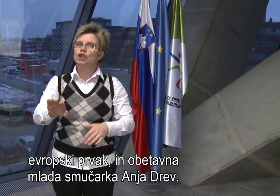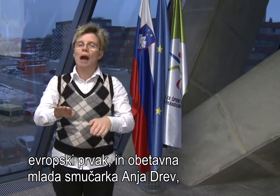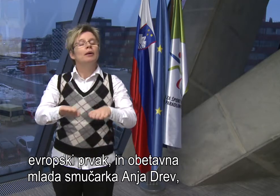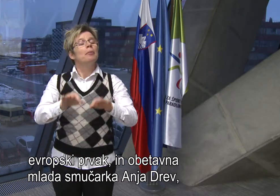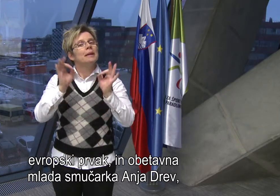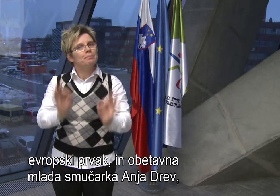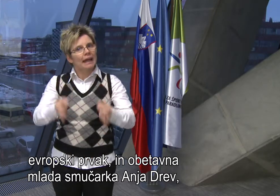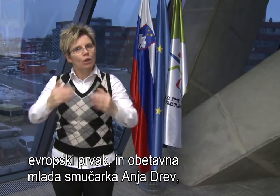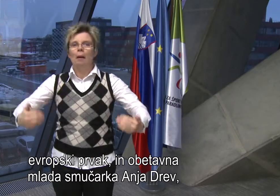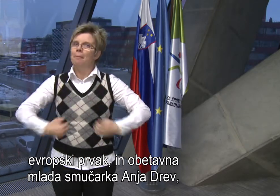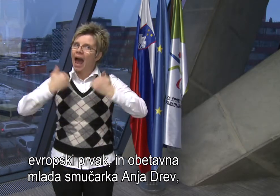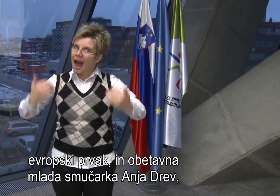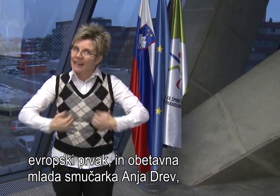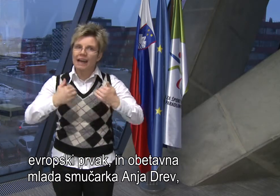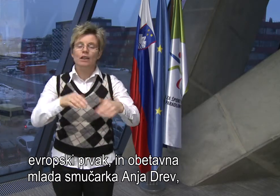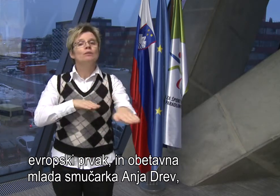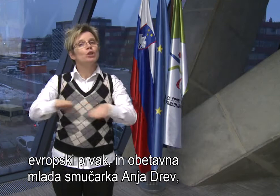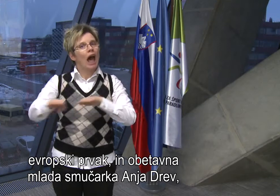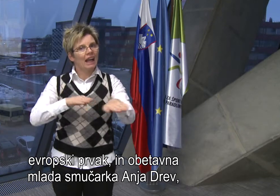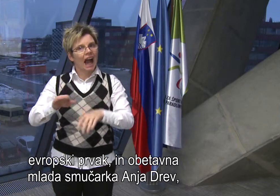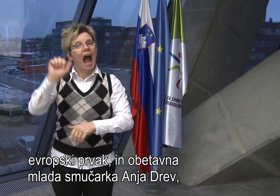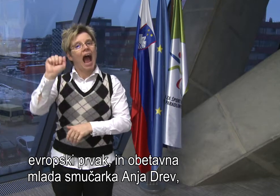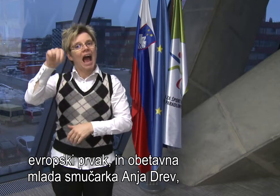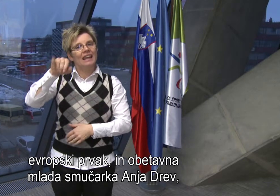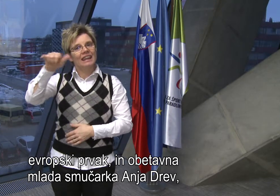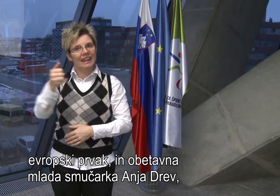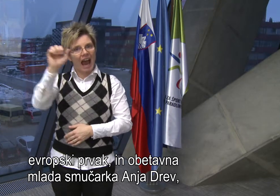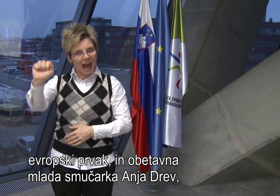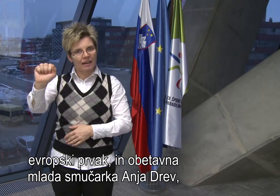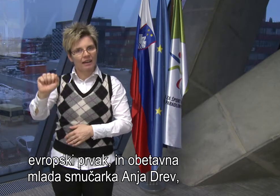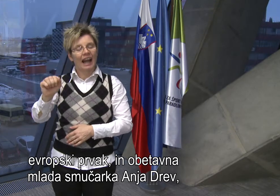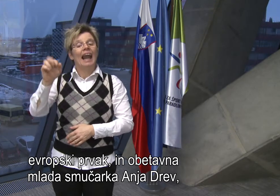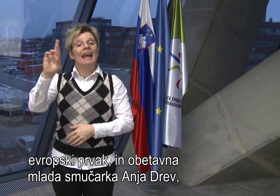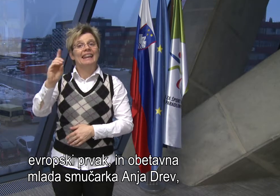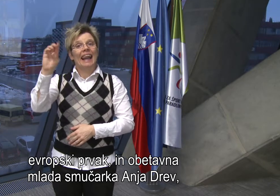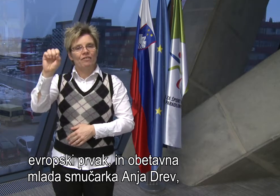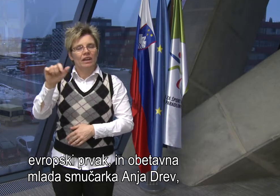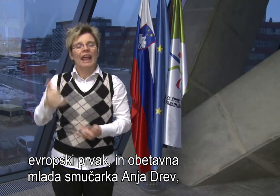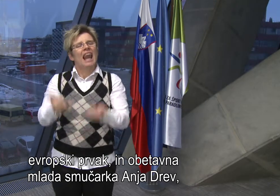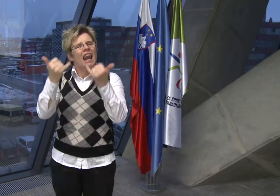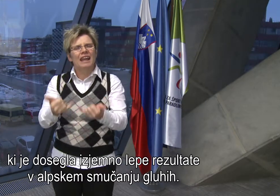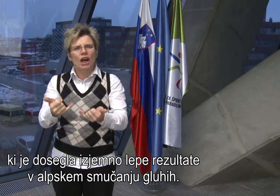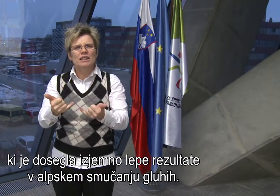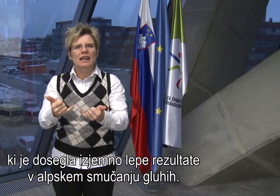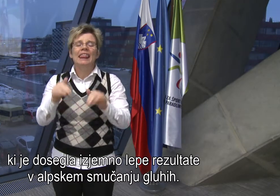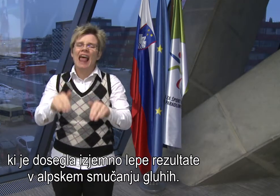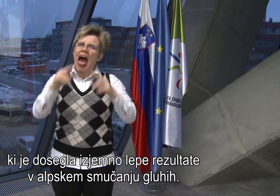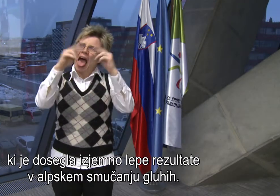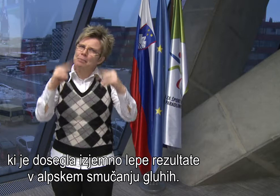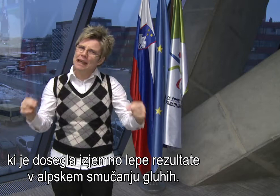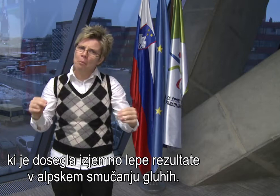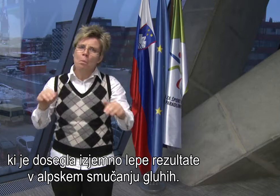La valuta perfetta nada mi targa adia rabbia